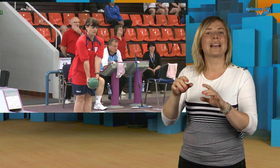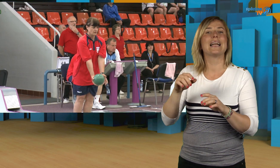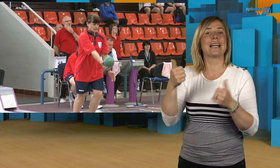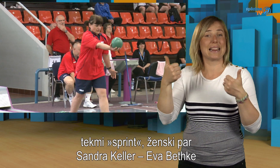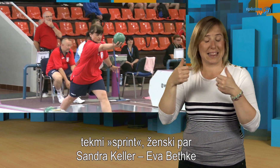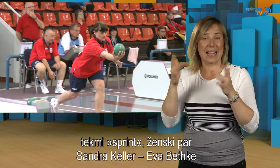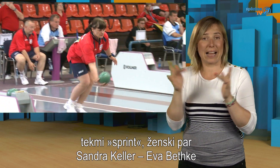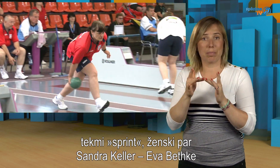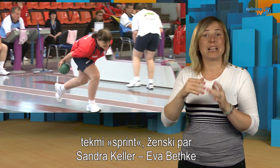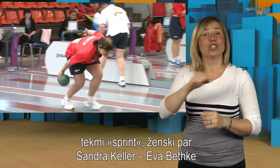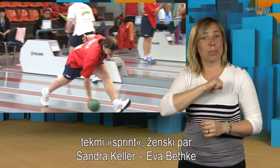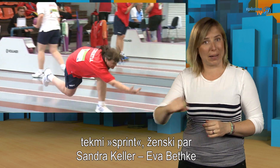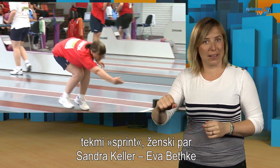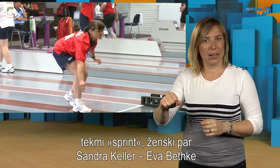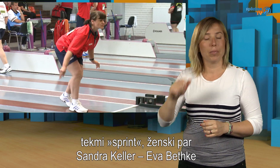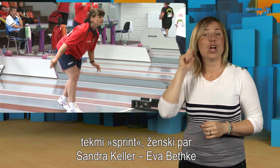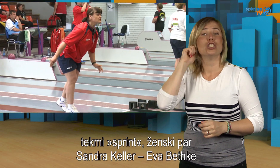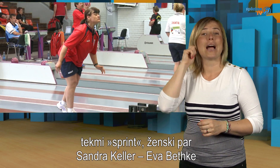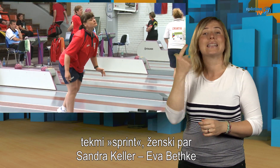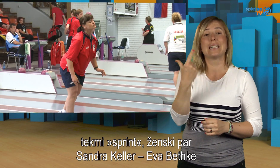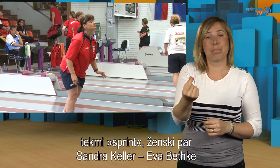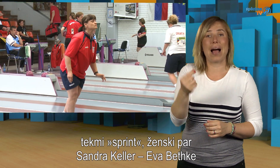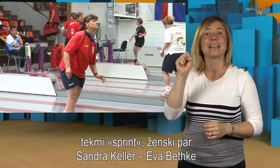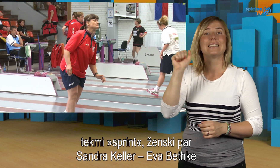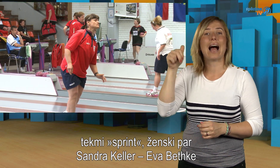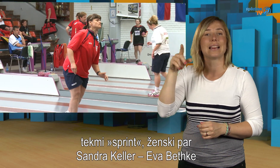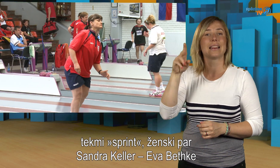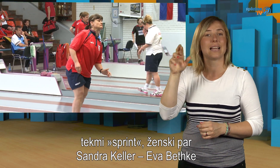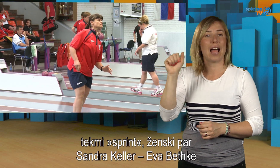Keller-Eva Bethke pa sta bili najboljši dvojici na prvenstvu.